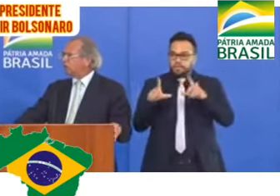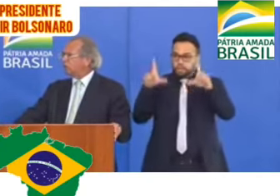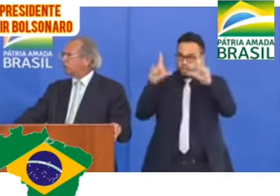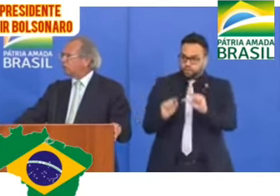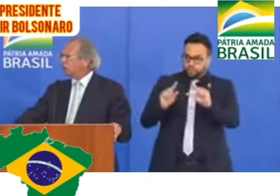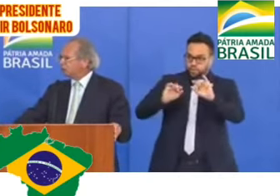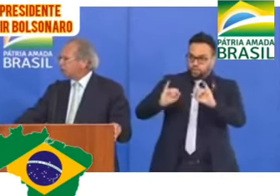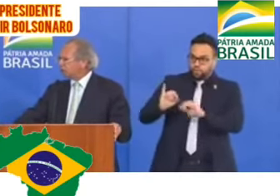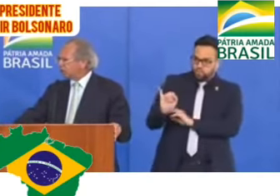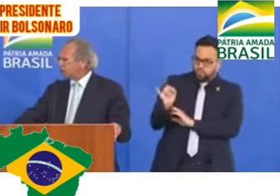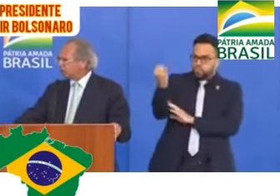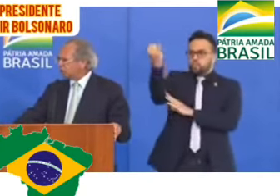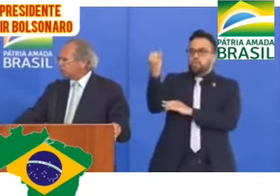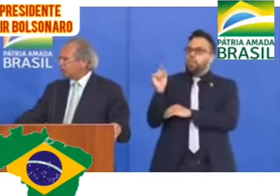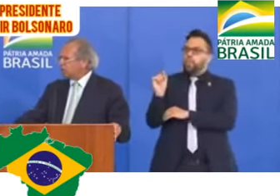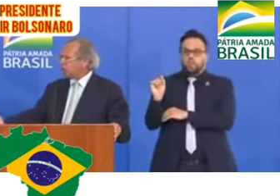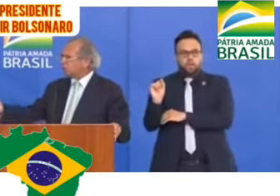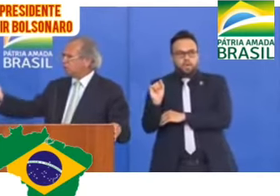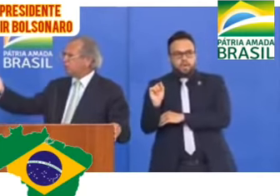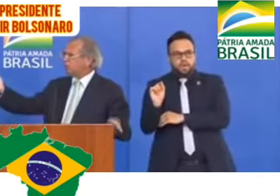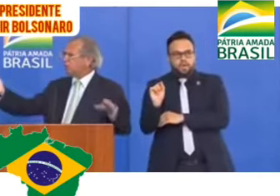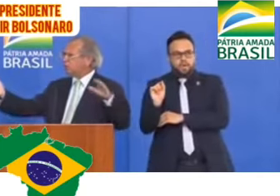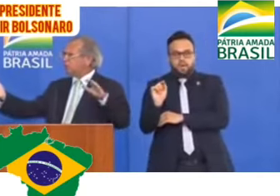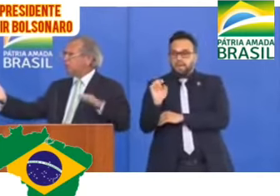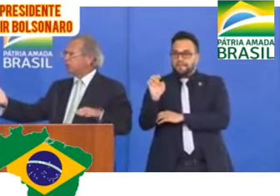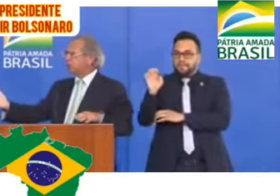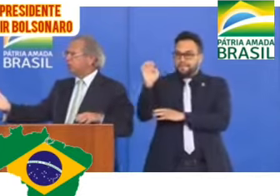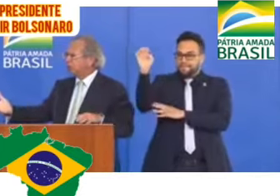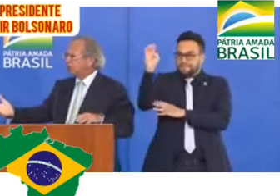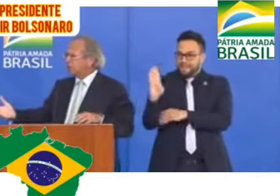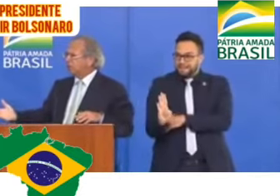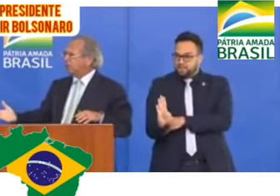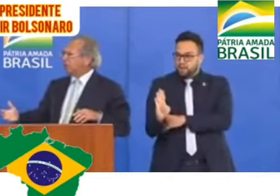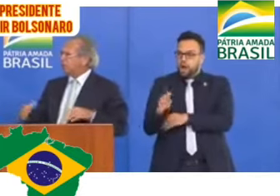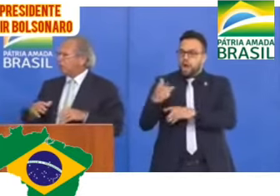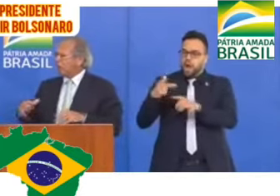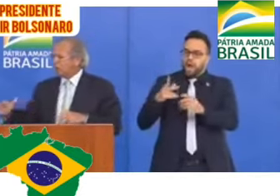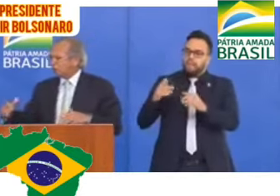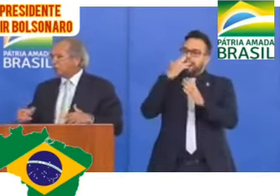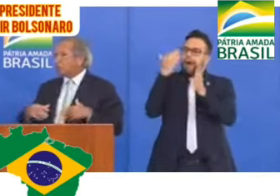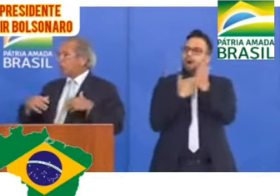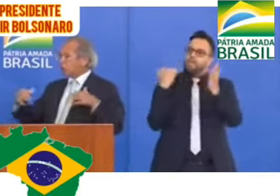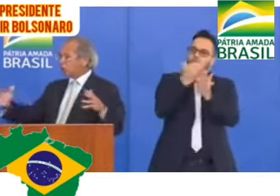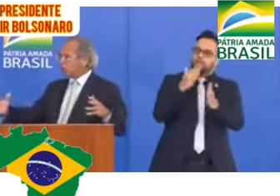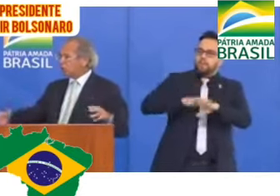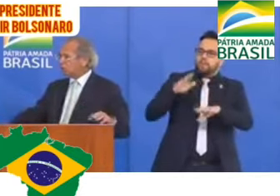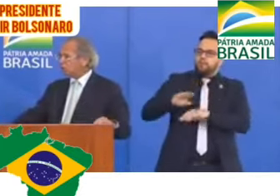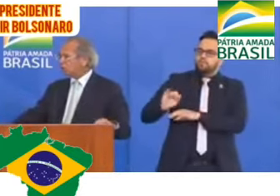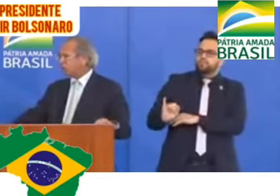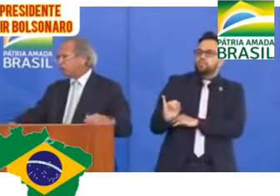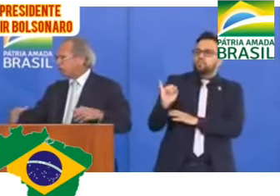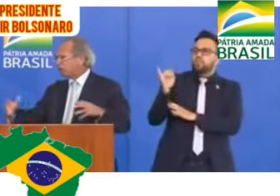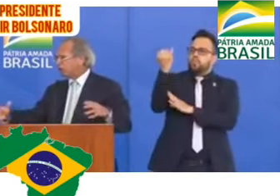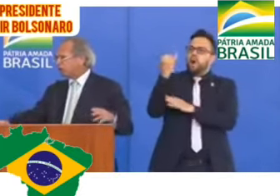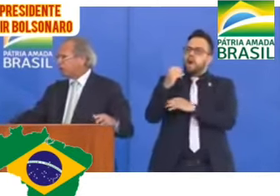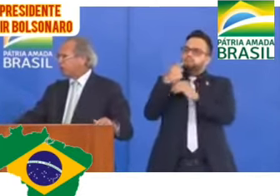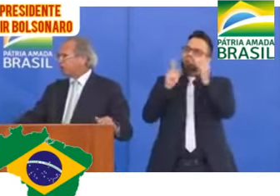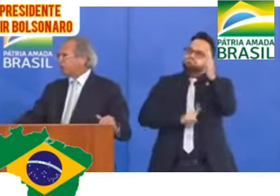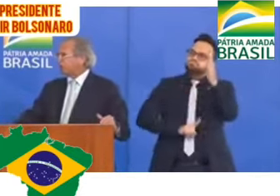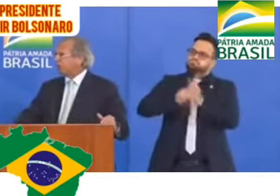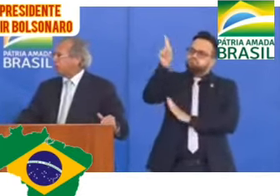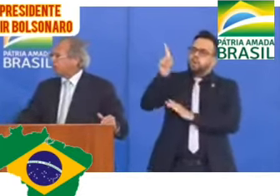Brasil deixou de ser o paraíso dos rentistas. O câmbio subiu, os juros desceram e nós disparamos não só as exportações,